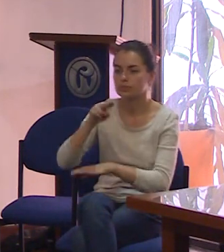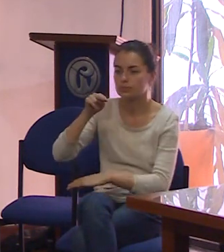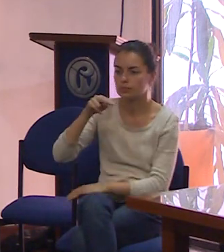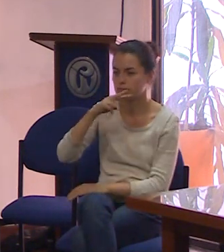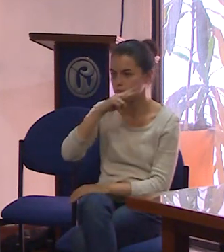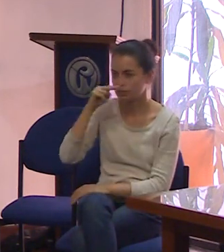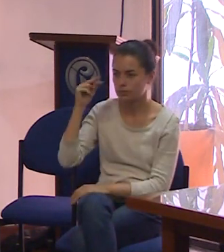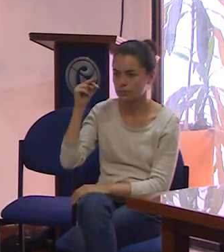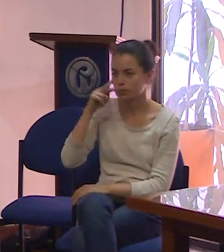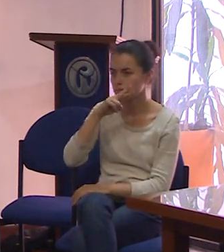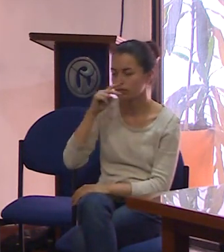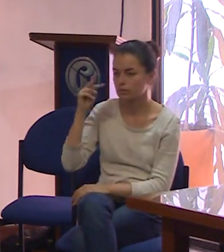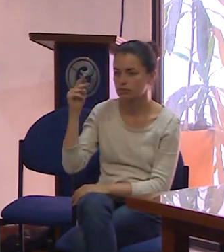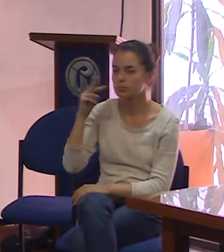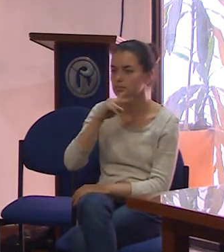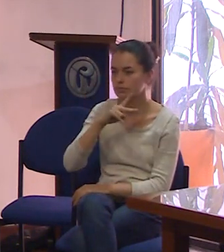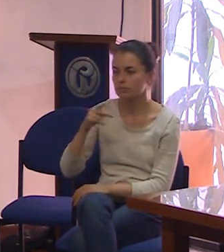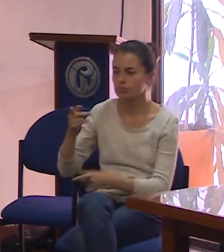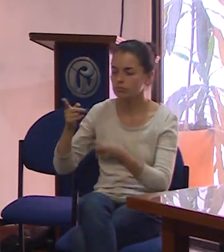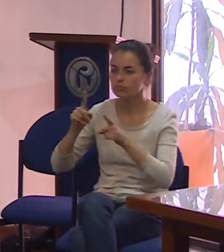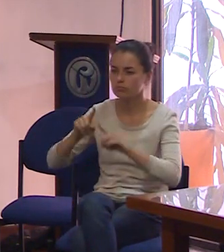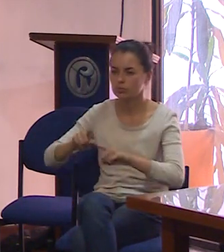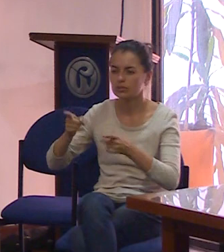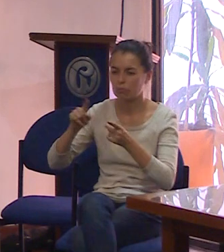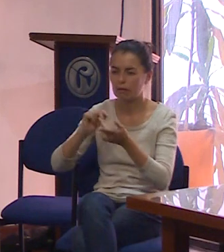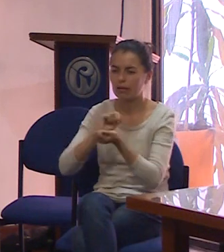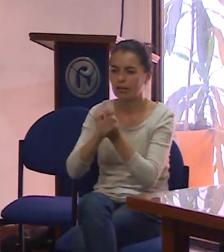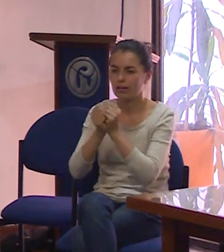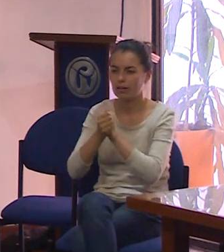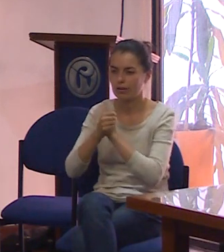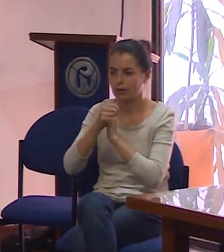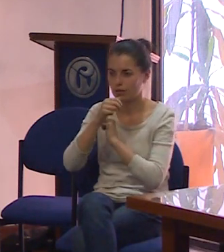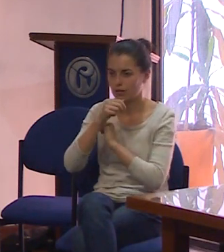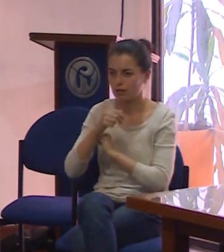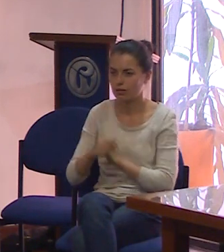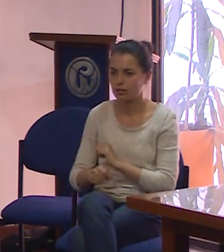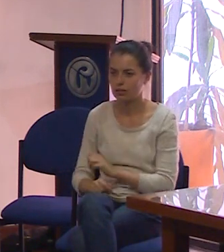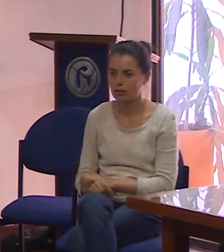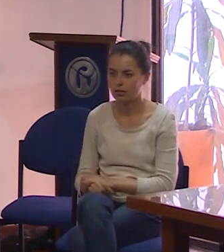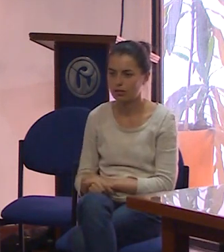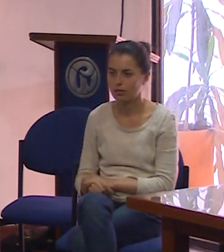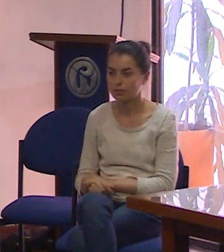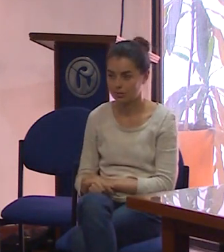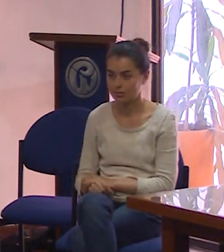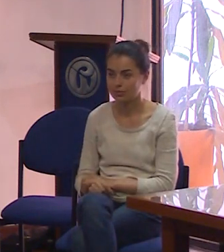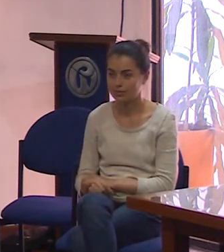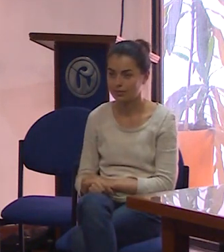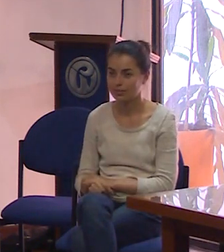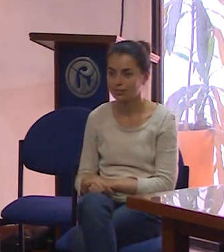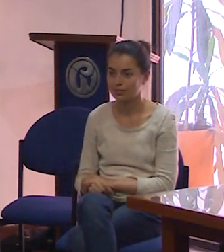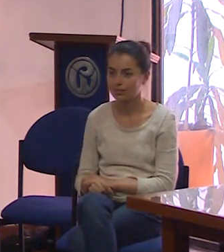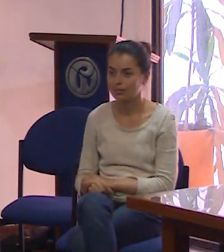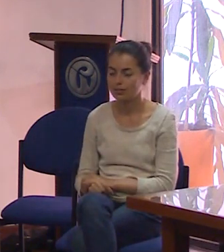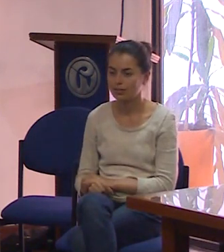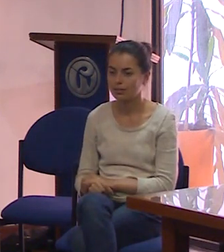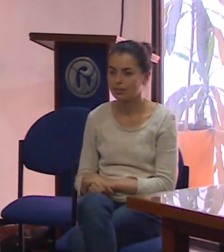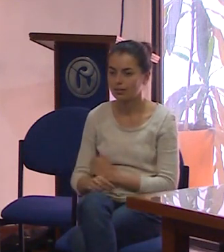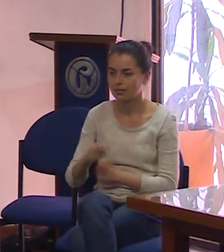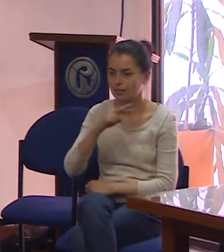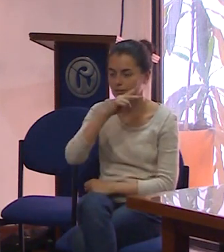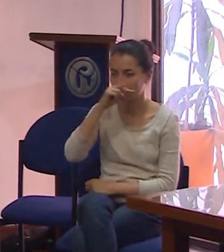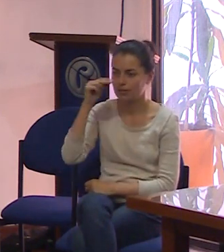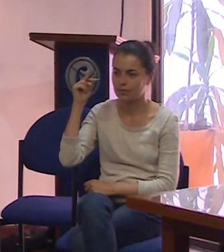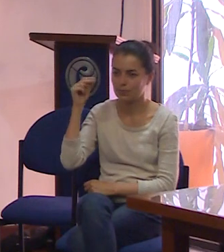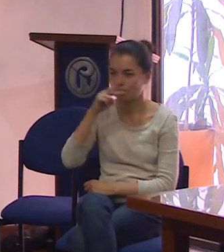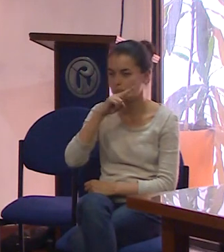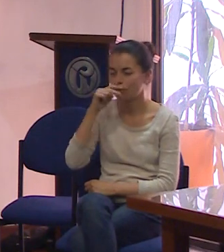pensado dentro de la reforma curricular, la importancia de realizar prácticas pedagógicas que creemos que